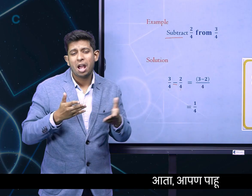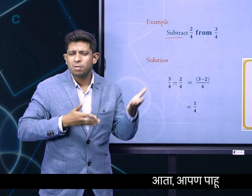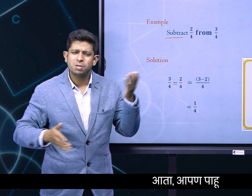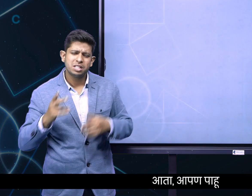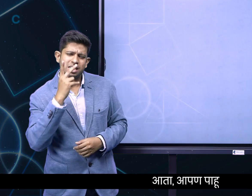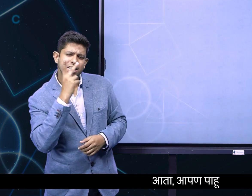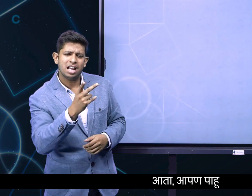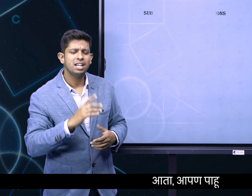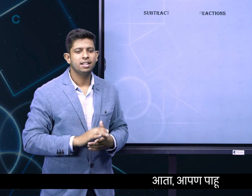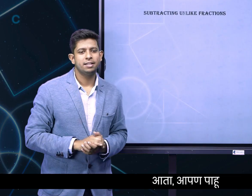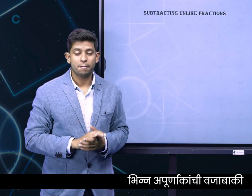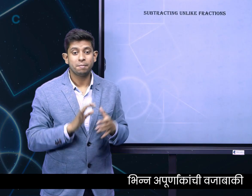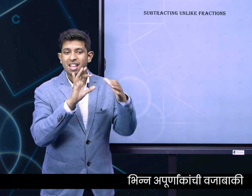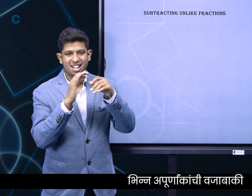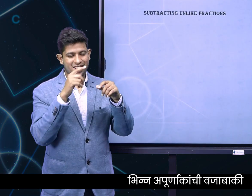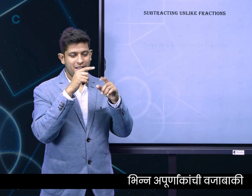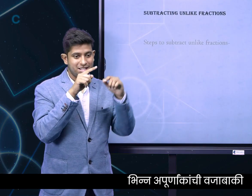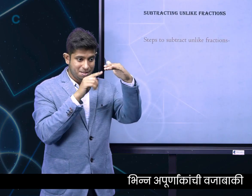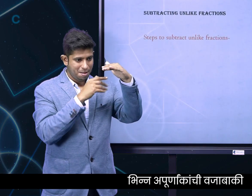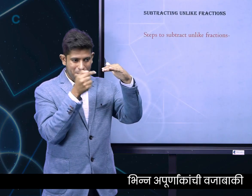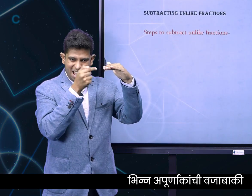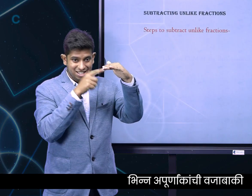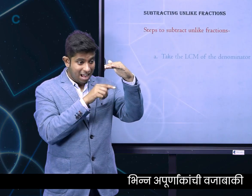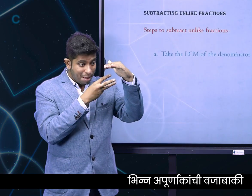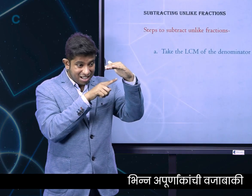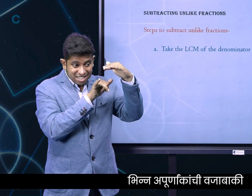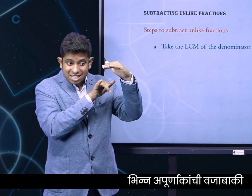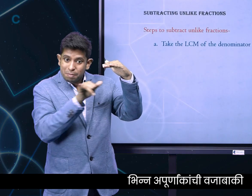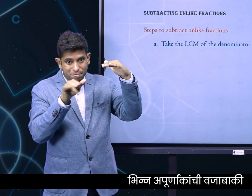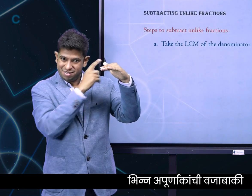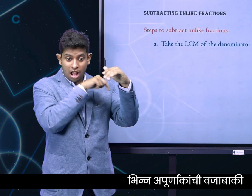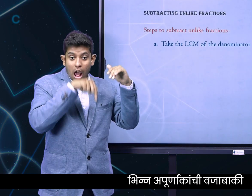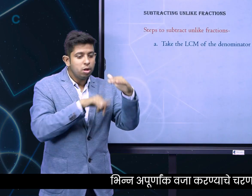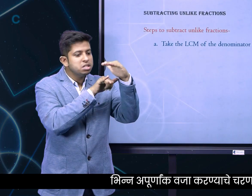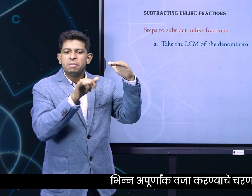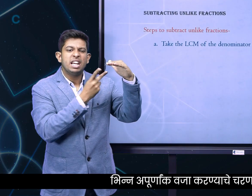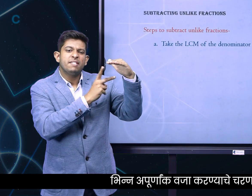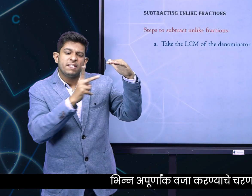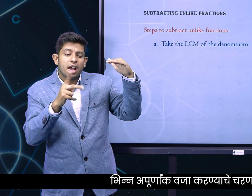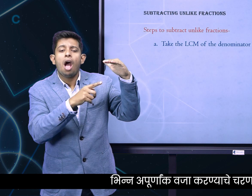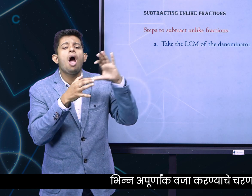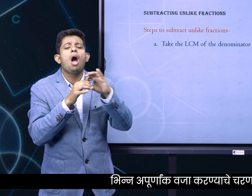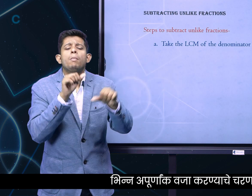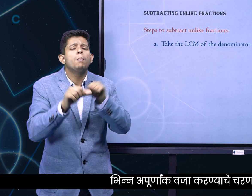आता आपण पाहू भिन्न अपूर्णांकांची वजाबाकी. भिन्न अपूर्णांक वजा करण्याचे